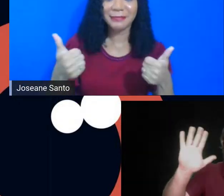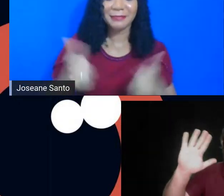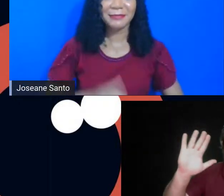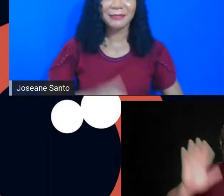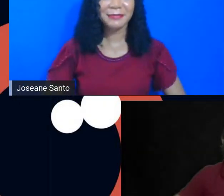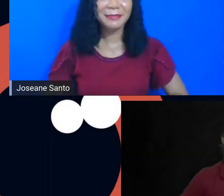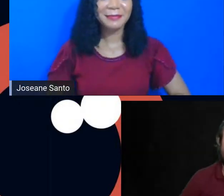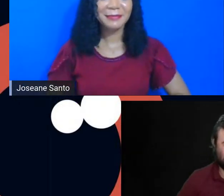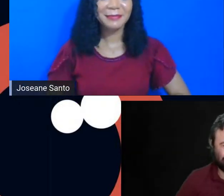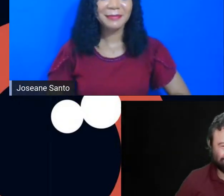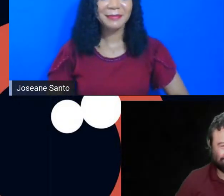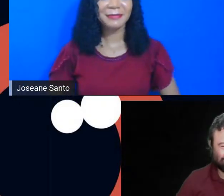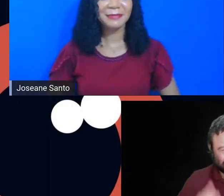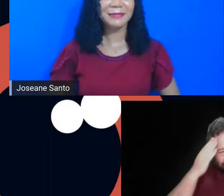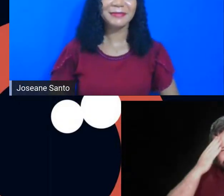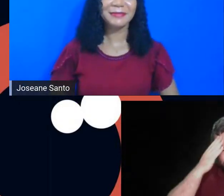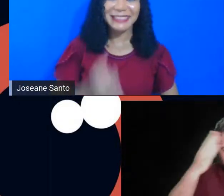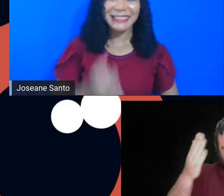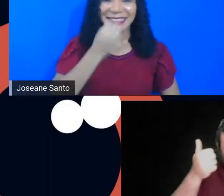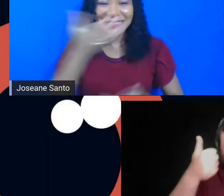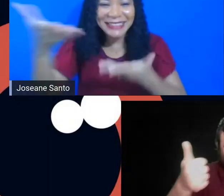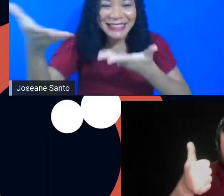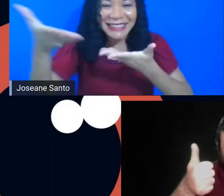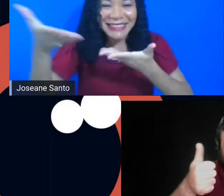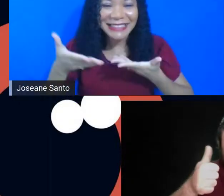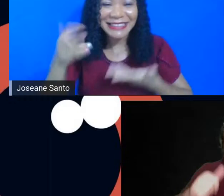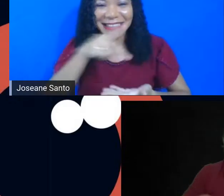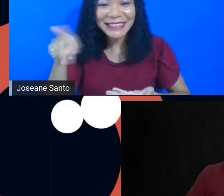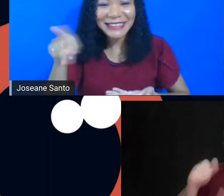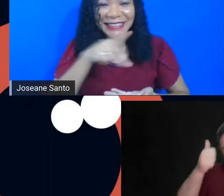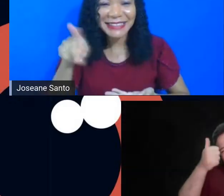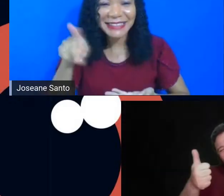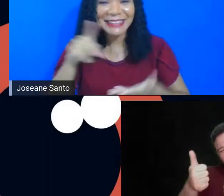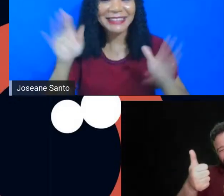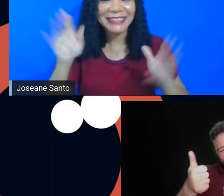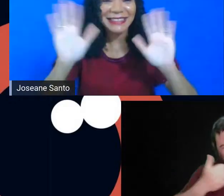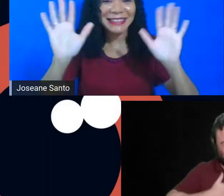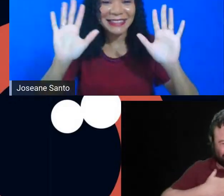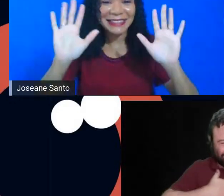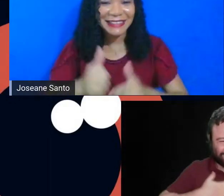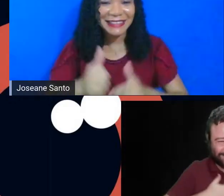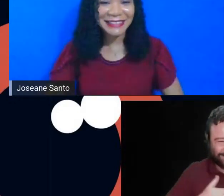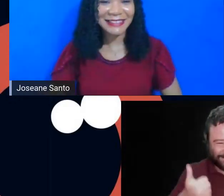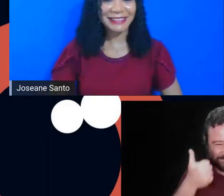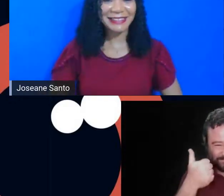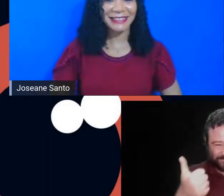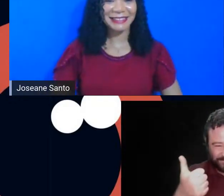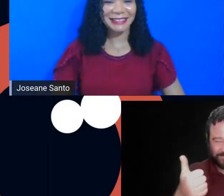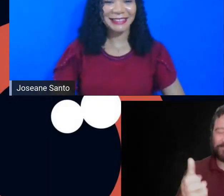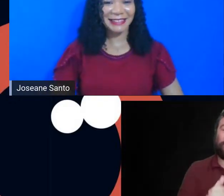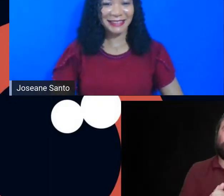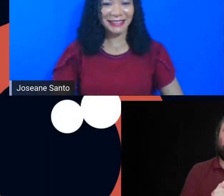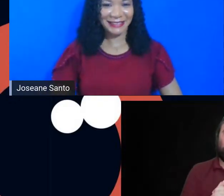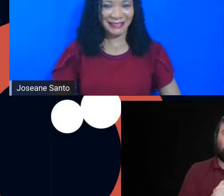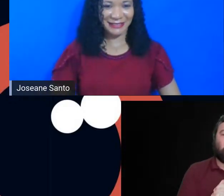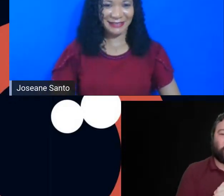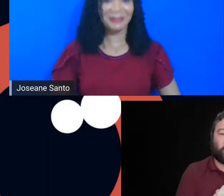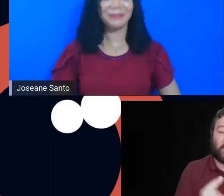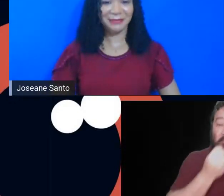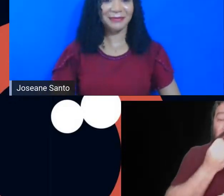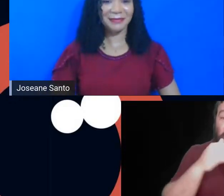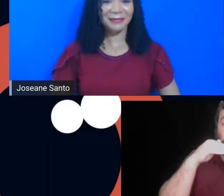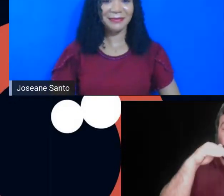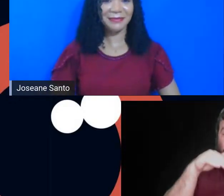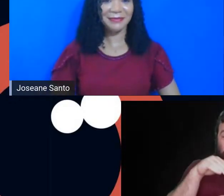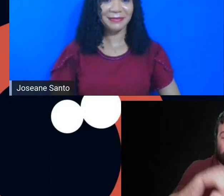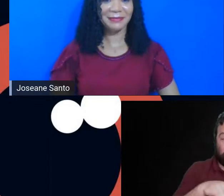mediar a banca. Olá, obrigada a todos. Seja bem-vindo, professor Valdo. É um prazer estar